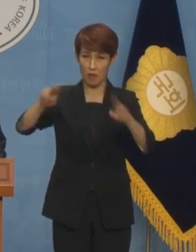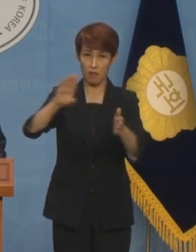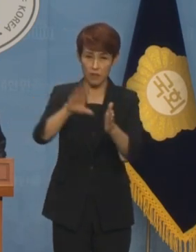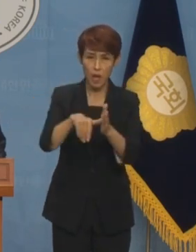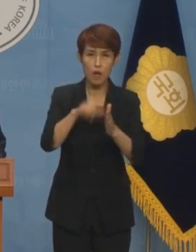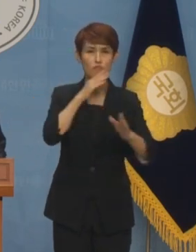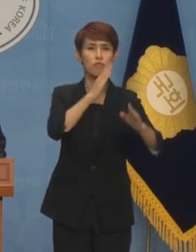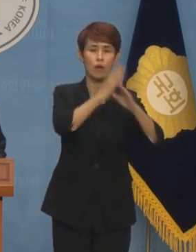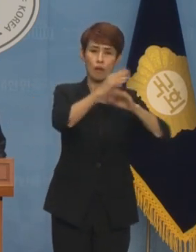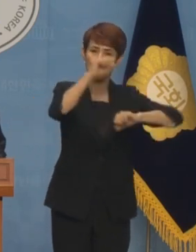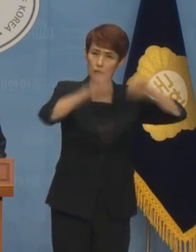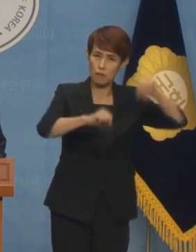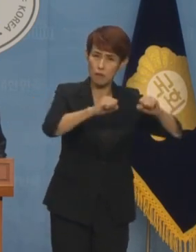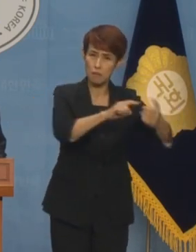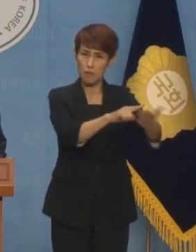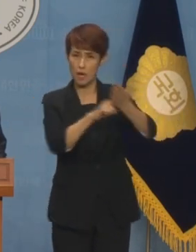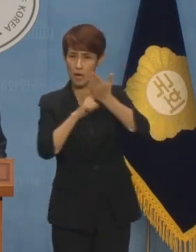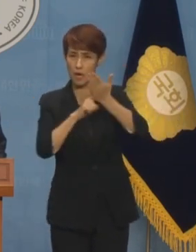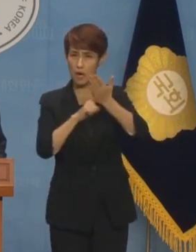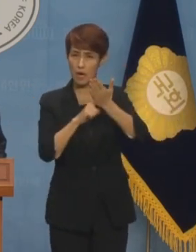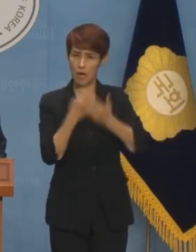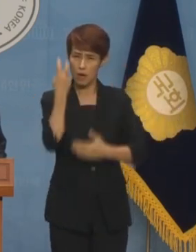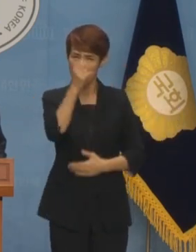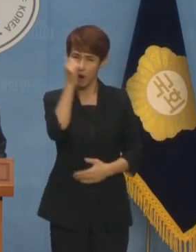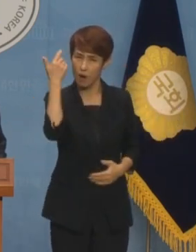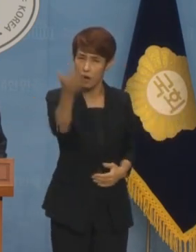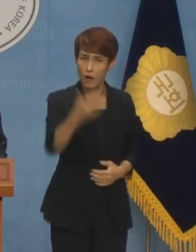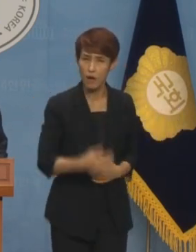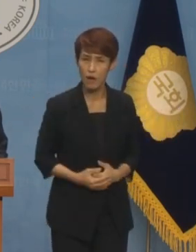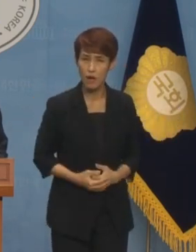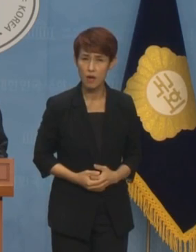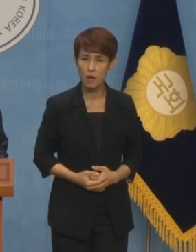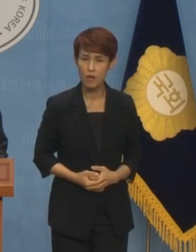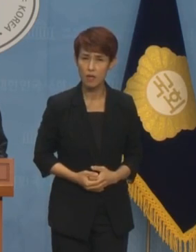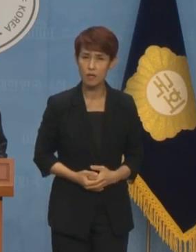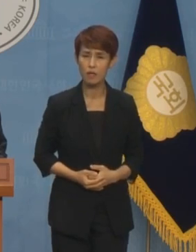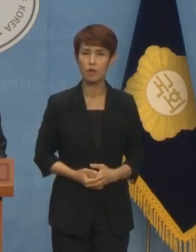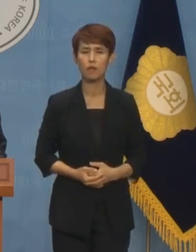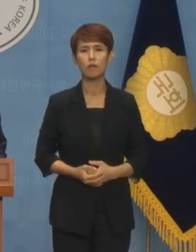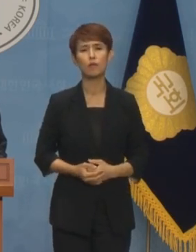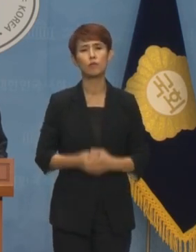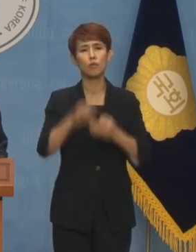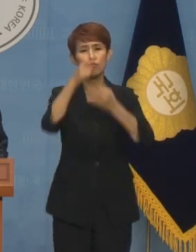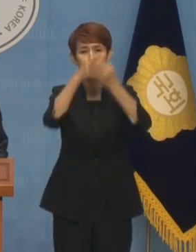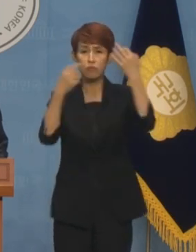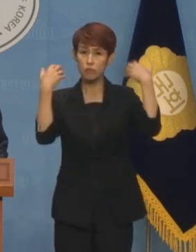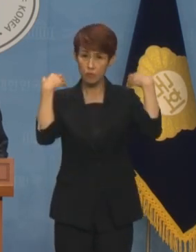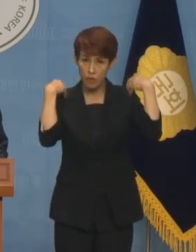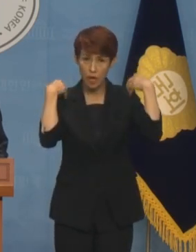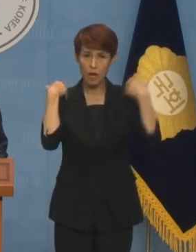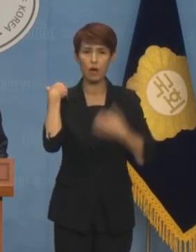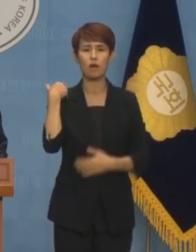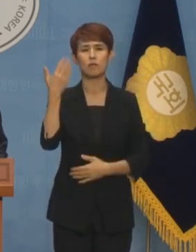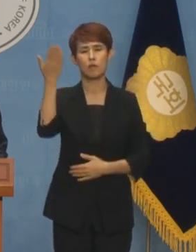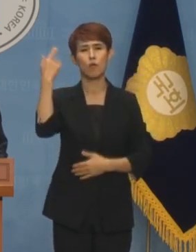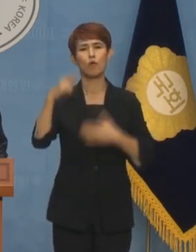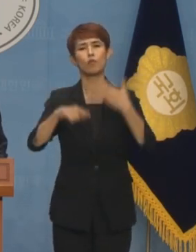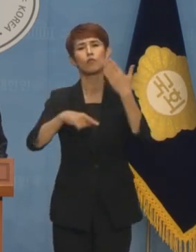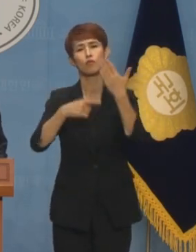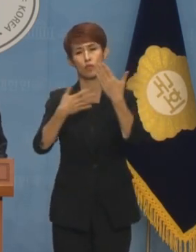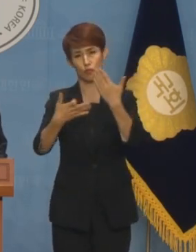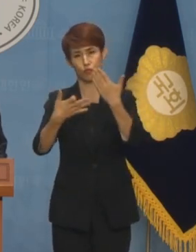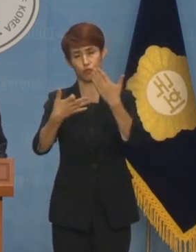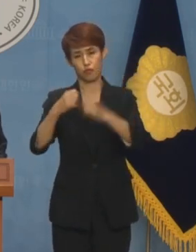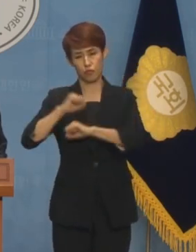나올 것인지 과연 충분한 검토는 있었는가? 또한 윤석열 정부가 지난번 9.19